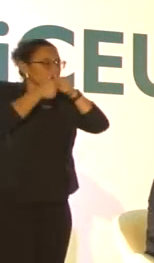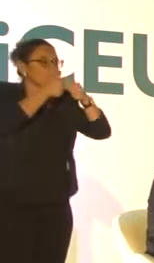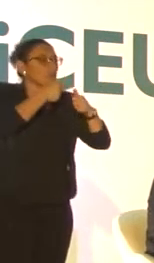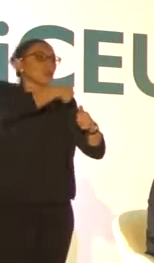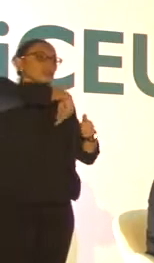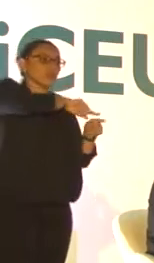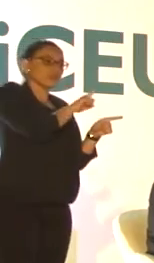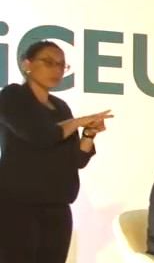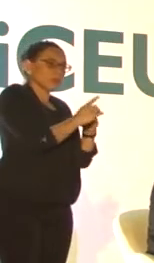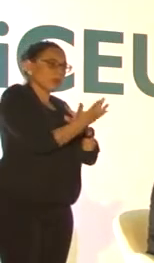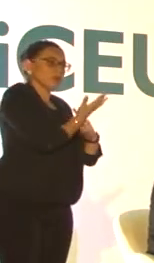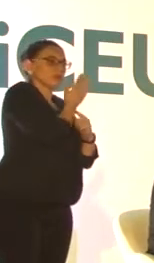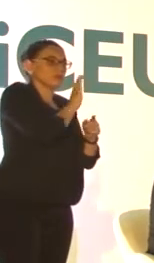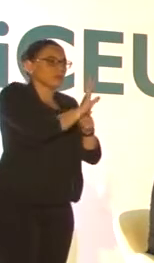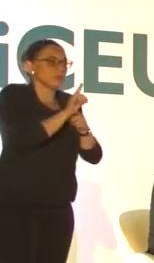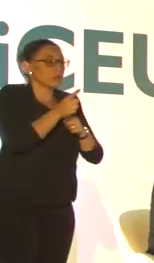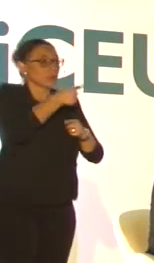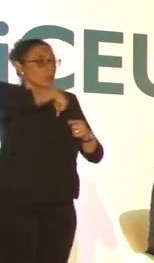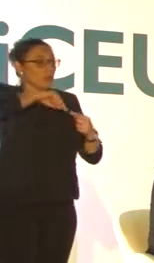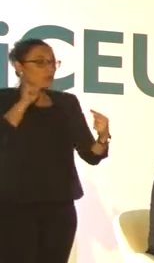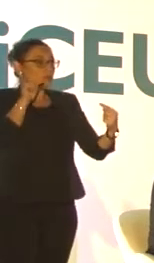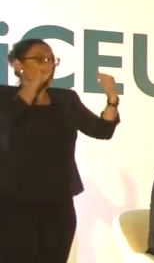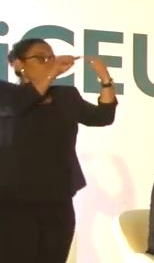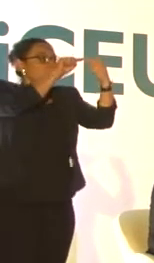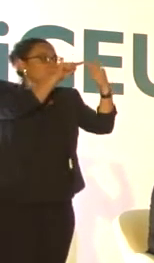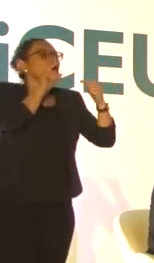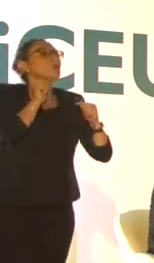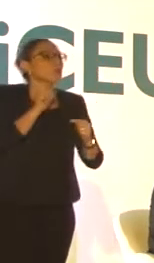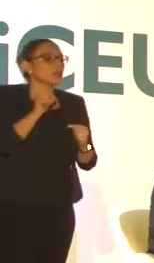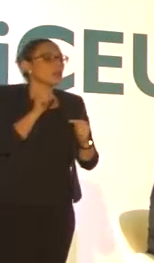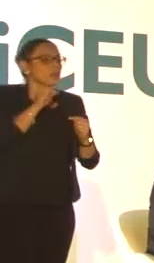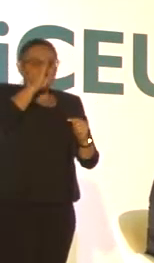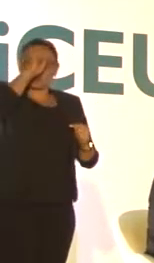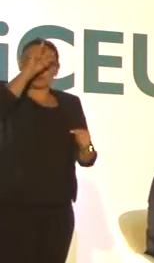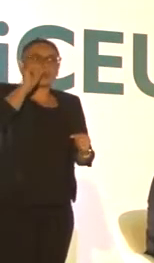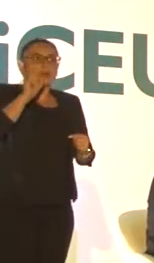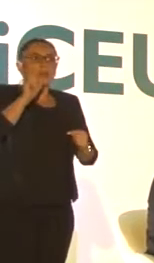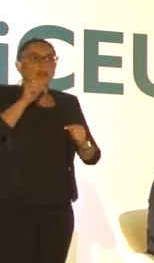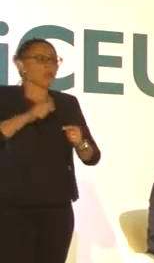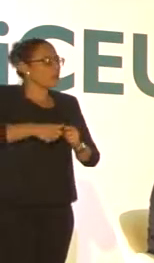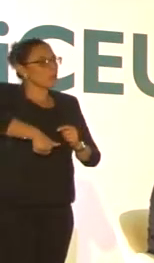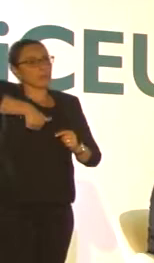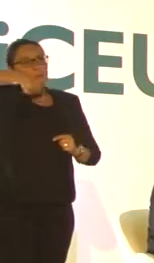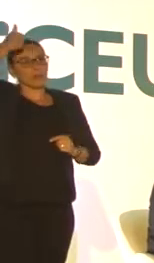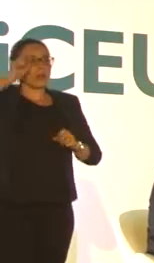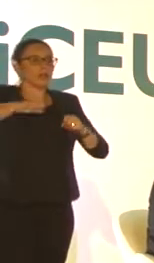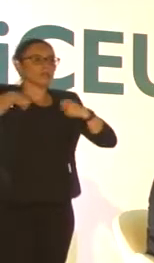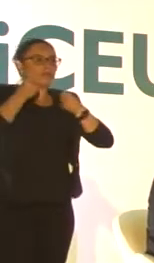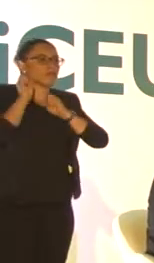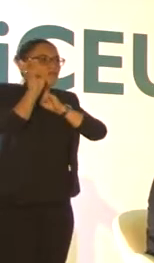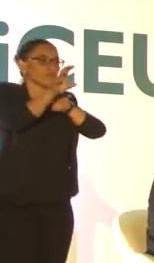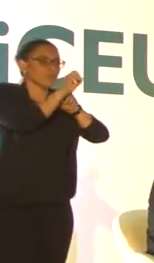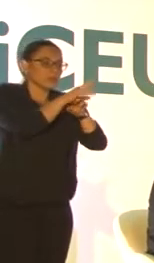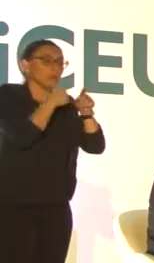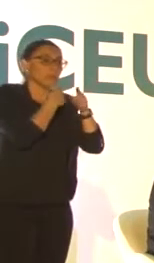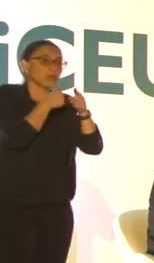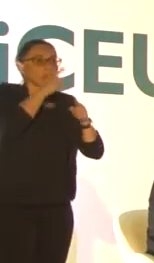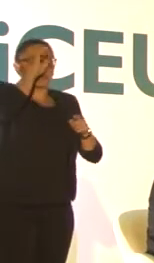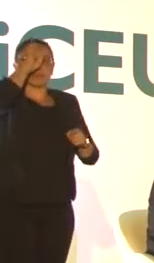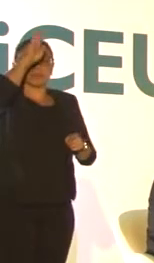nós, isso é uma meta, oferecer o melhor, que é a meta da universidade, é a meta da Unesp, procurar oferecer